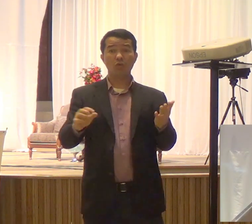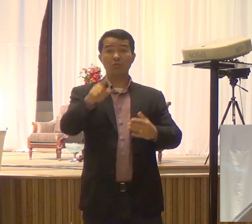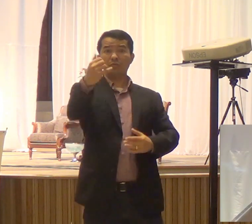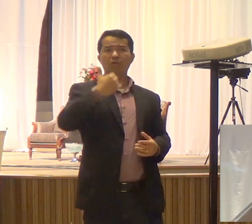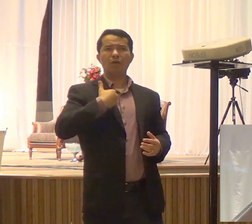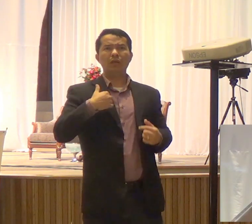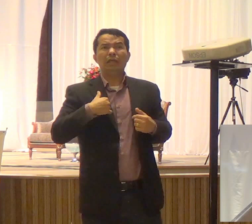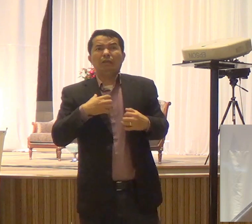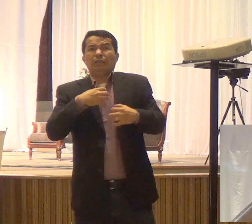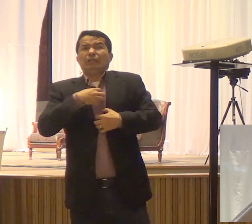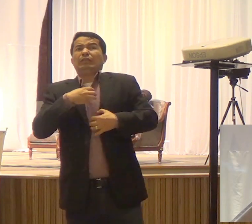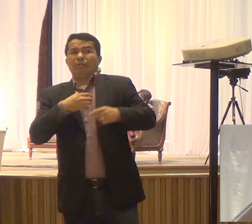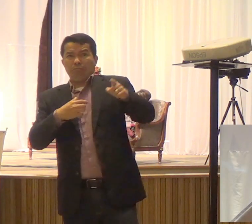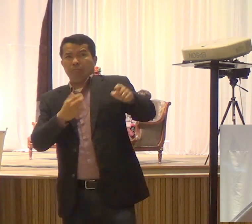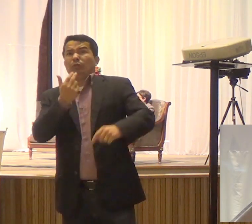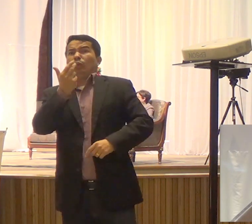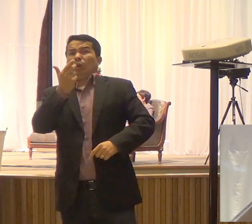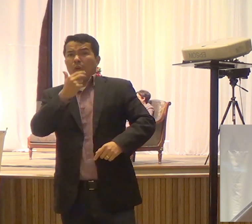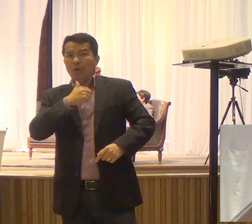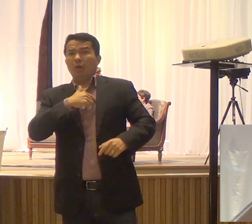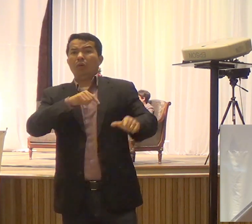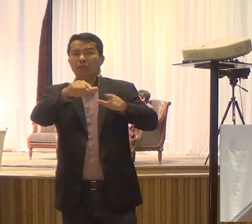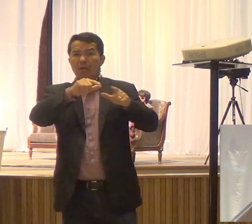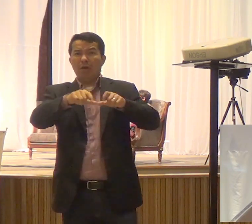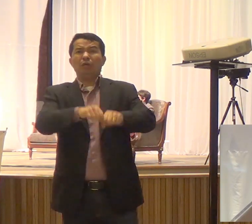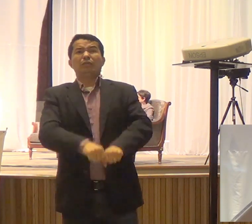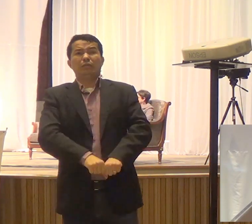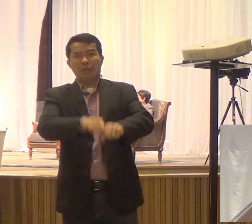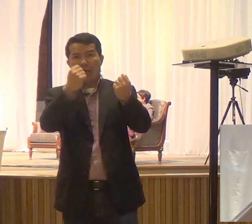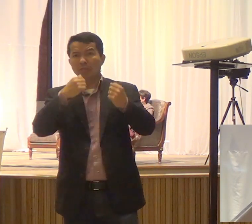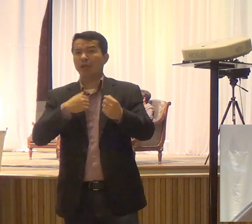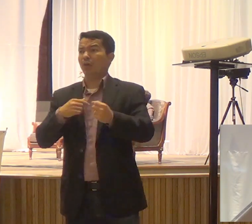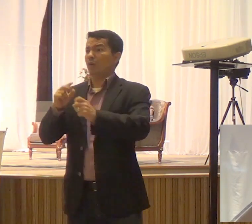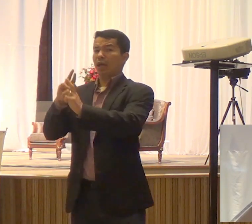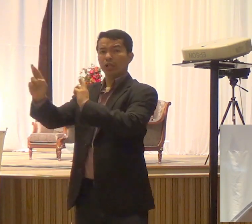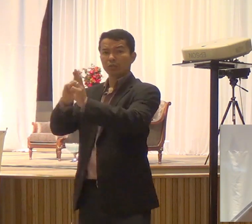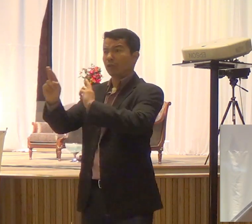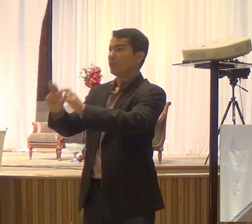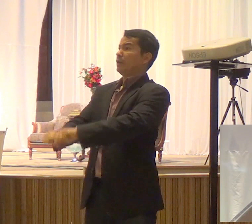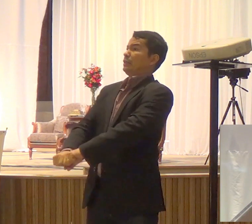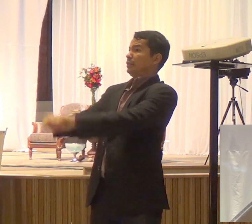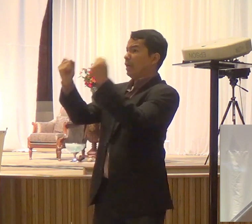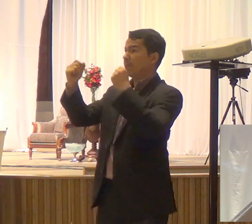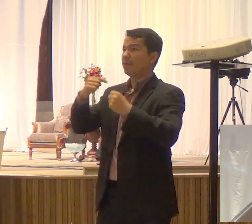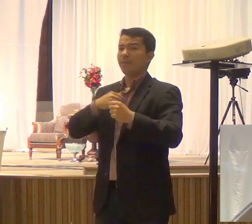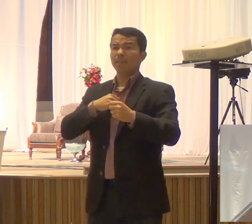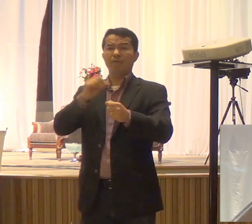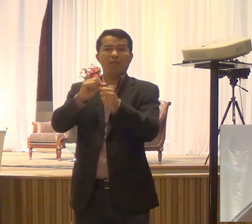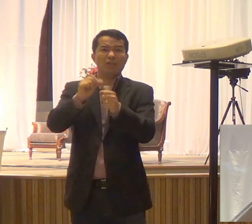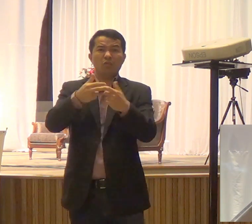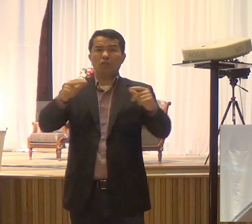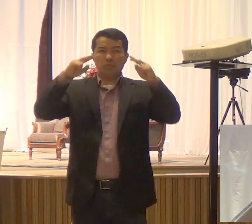mão, a coisa não funciona, eu machuco as pessoas, eu não consigo ir adiante, eu estou tentando fazer as coisas do